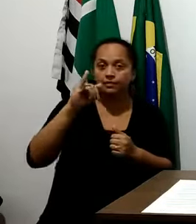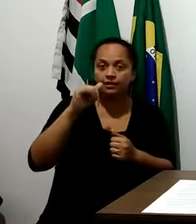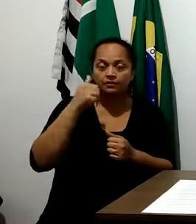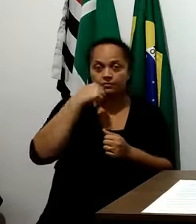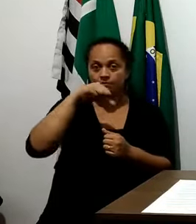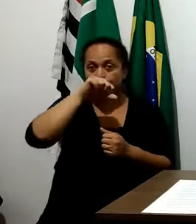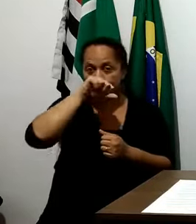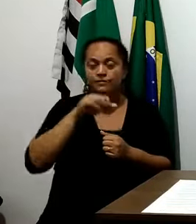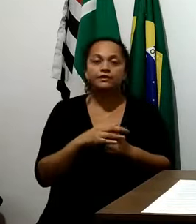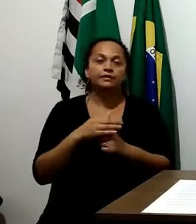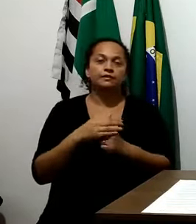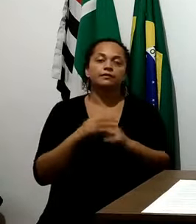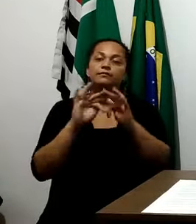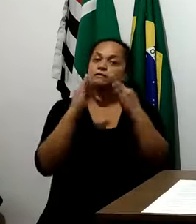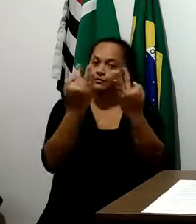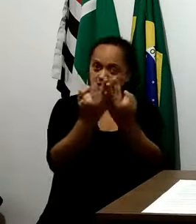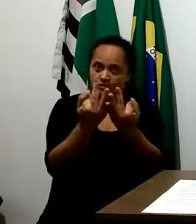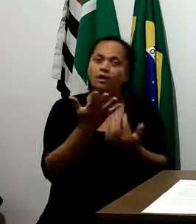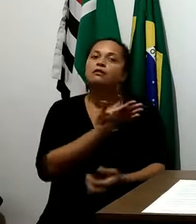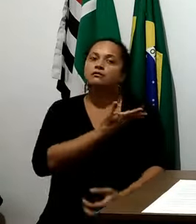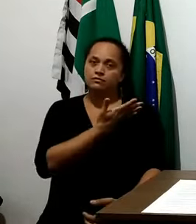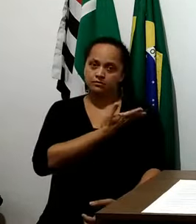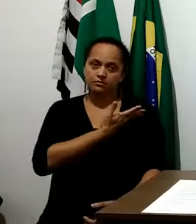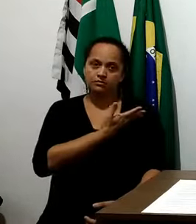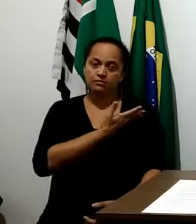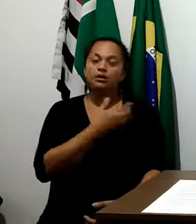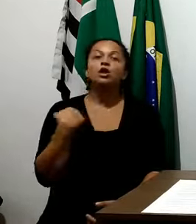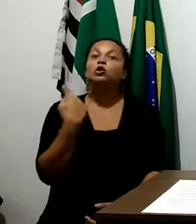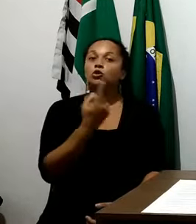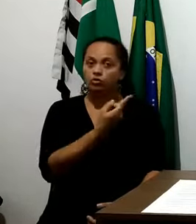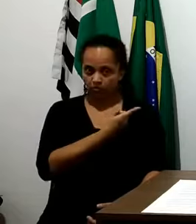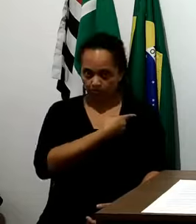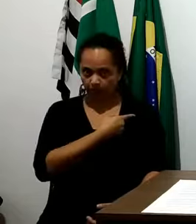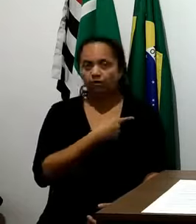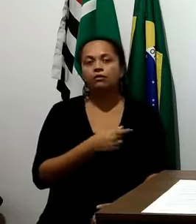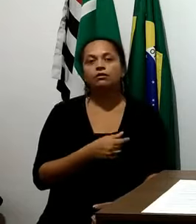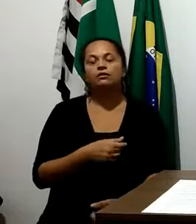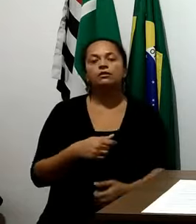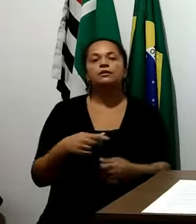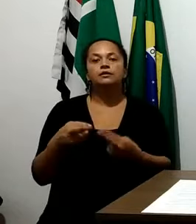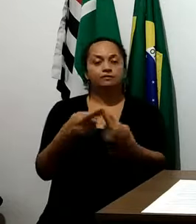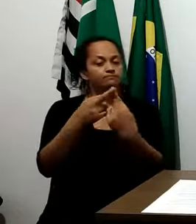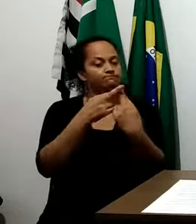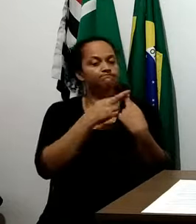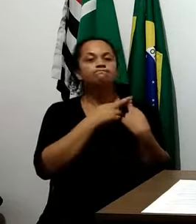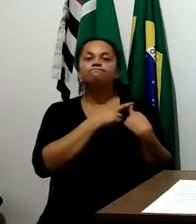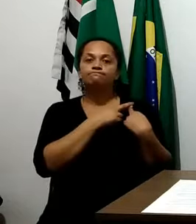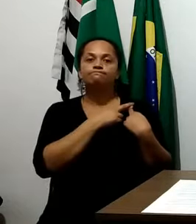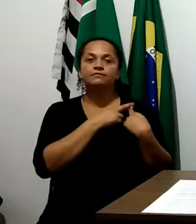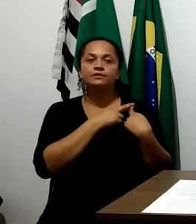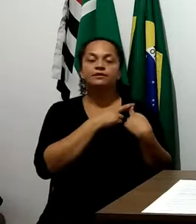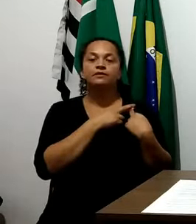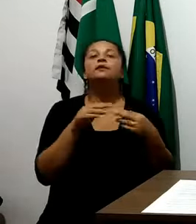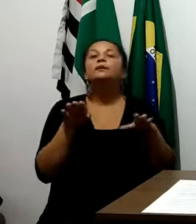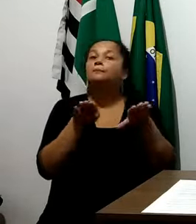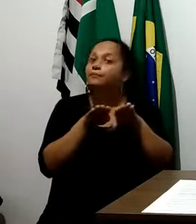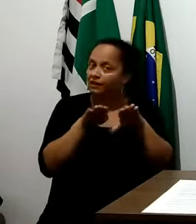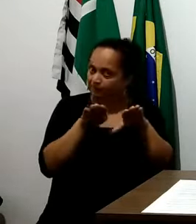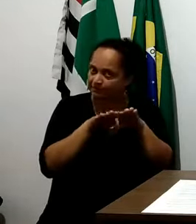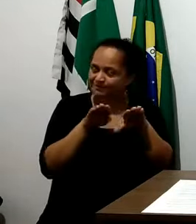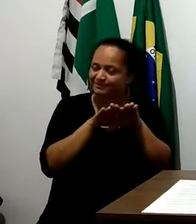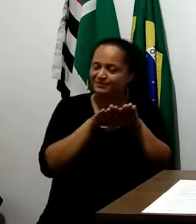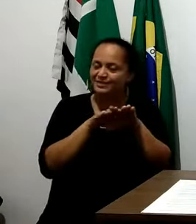nossos amigos. Esta é uma responsabilidade, mas também é um privilégio